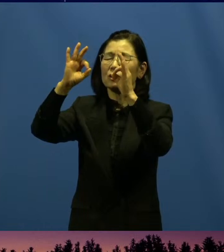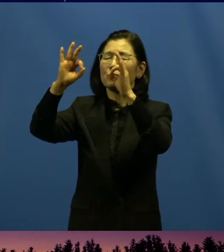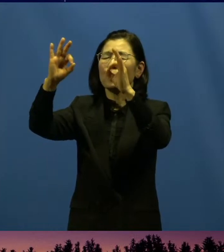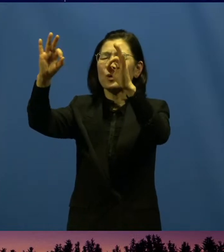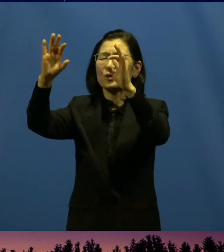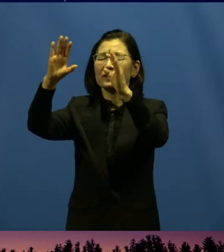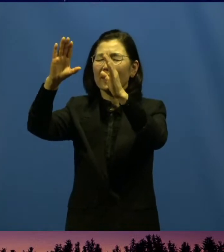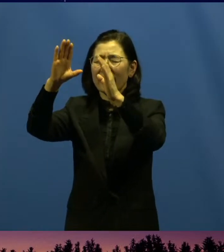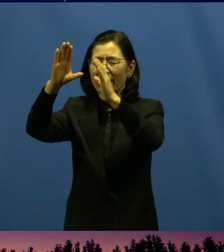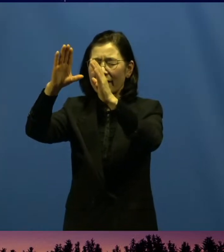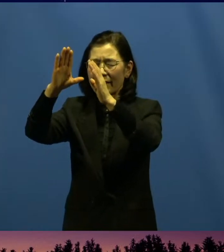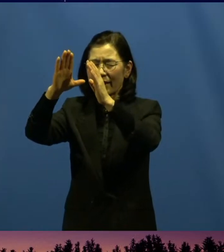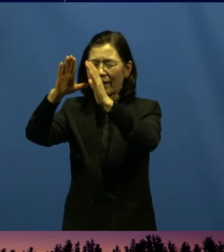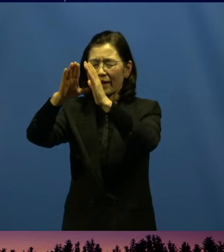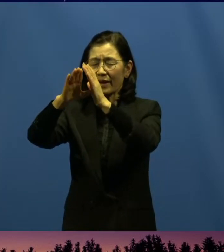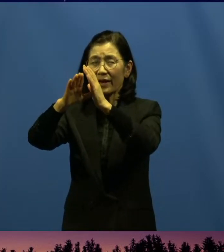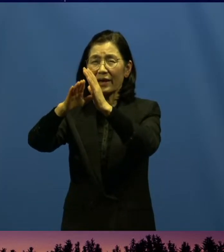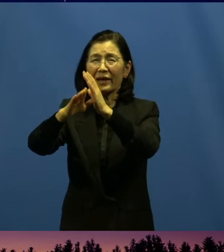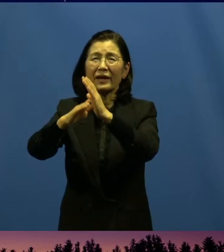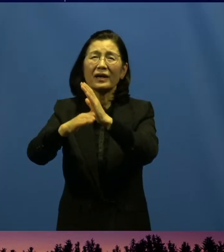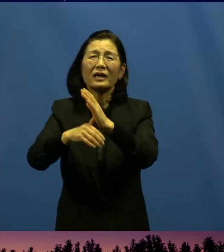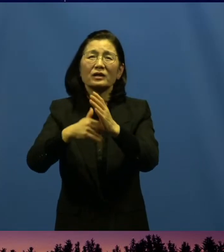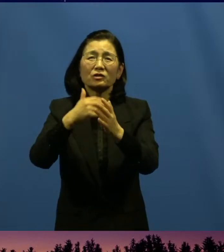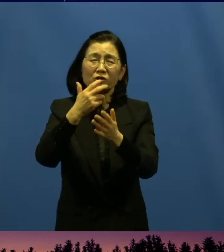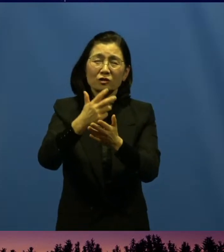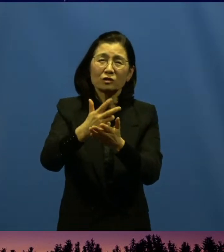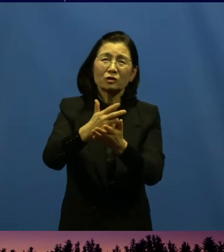주님을 볼 때